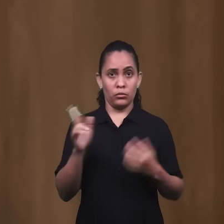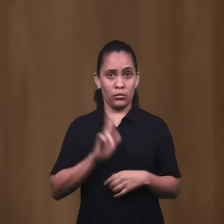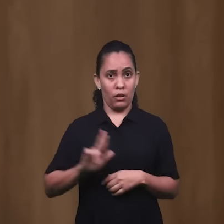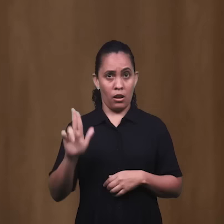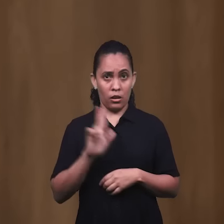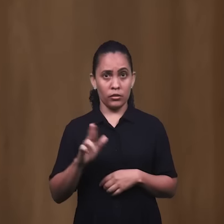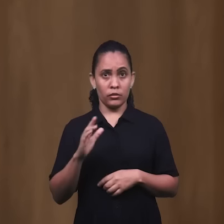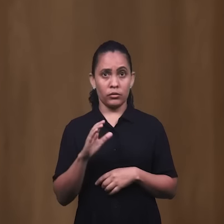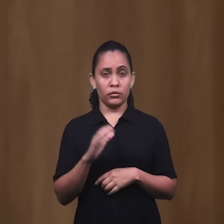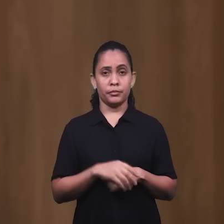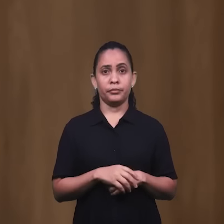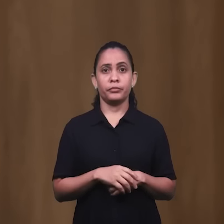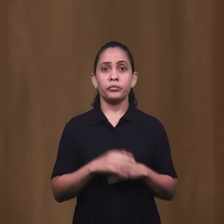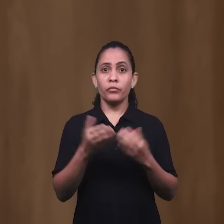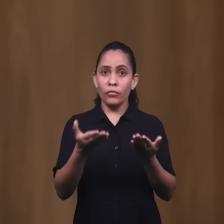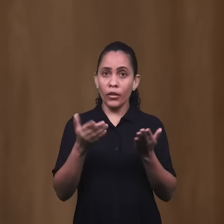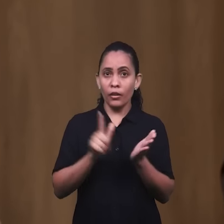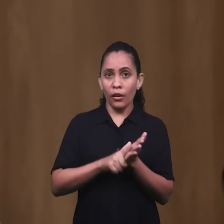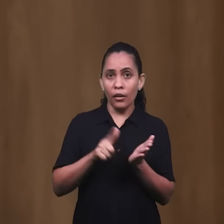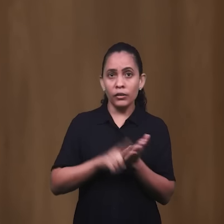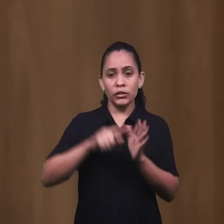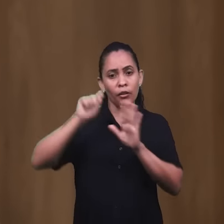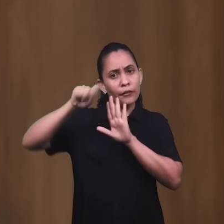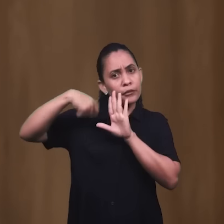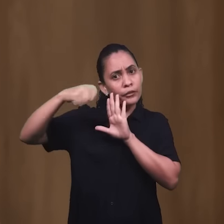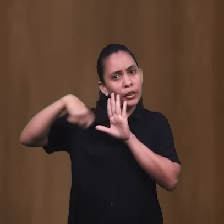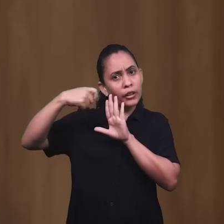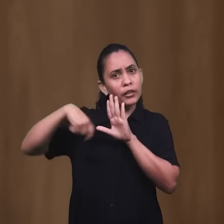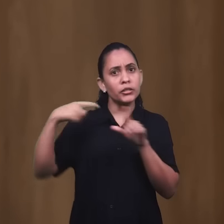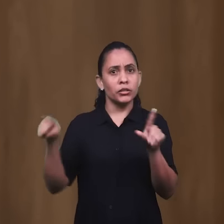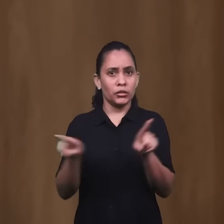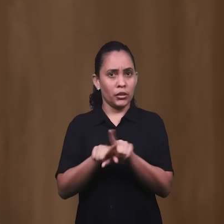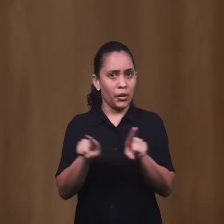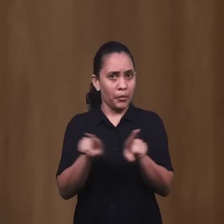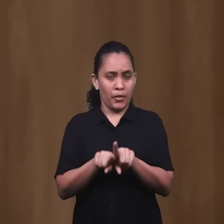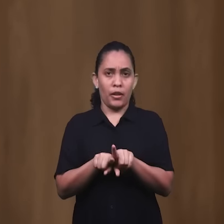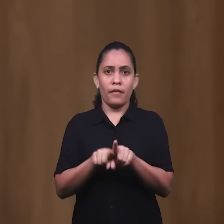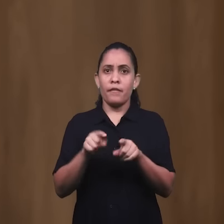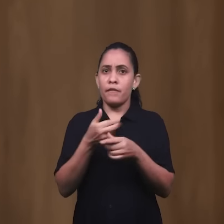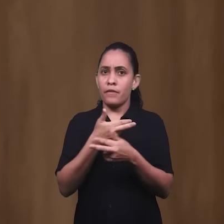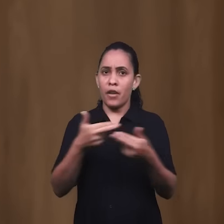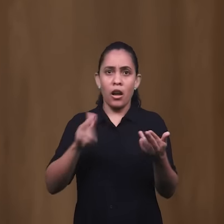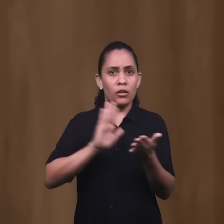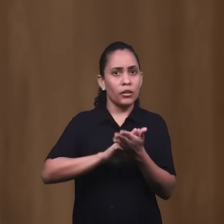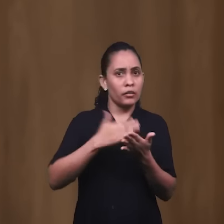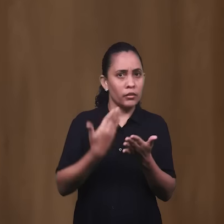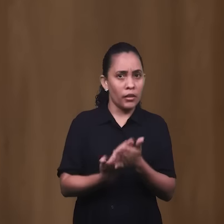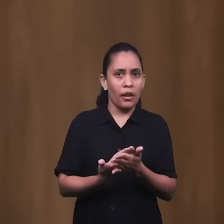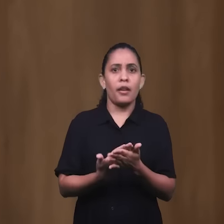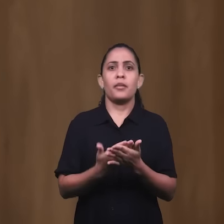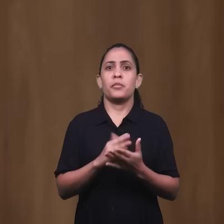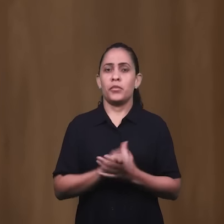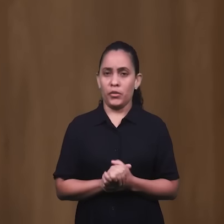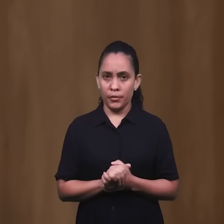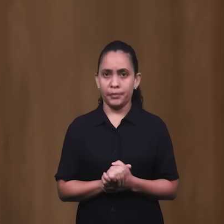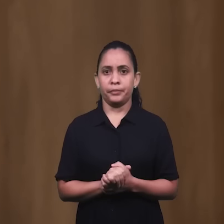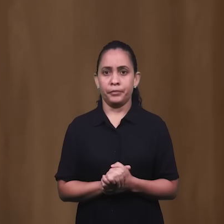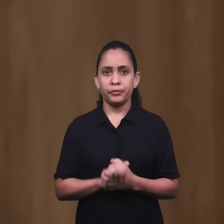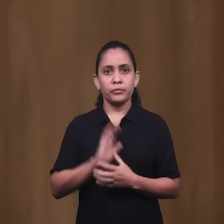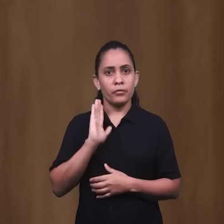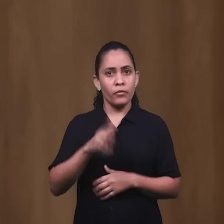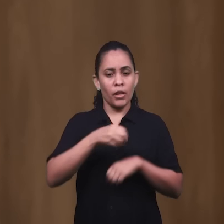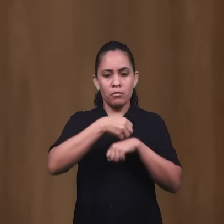Sim. Nós temos os convites em forma de vídeo, que já temos muitos intérpretes que já fizeram essa tradução,